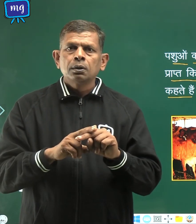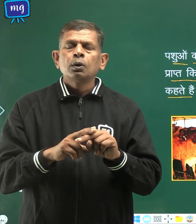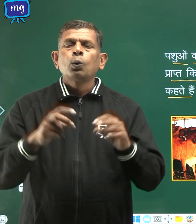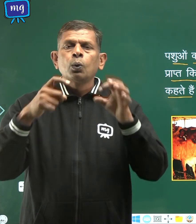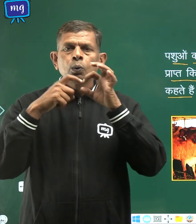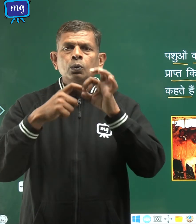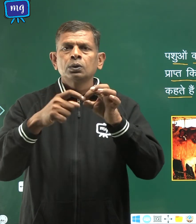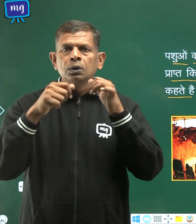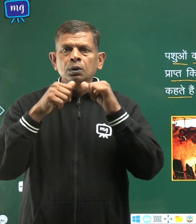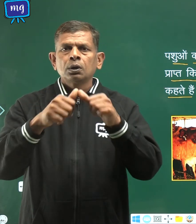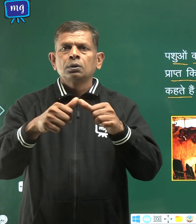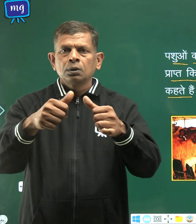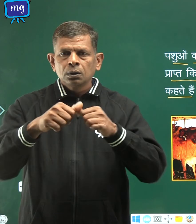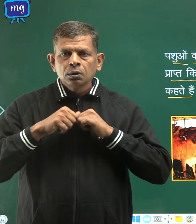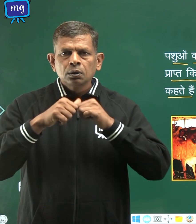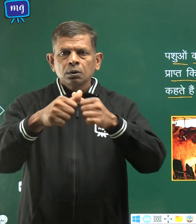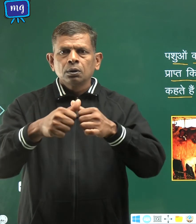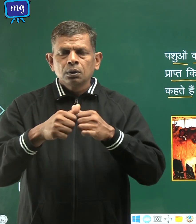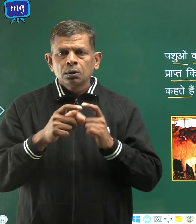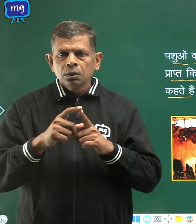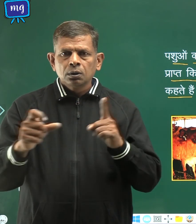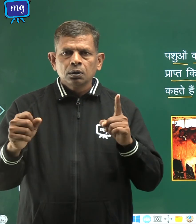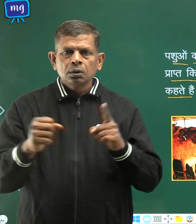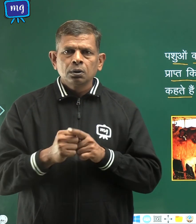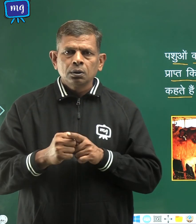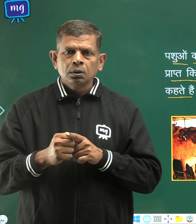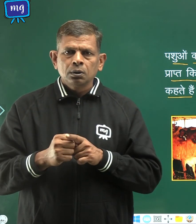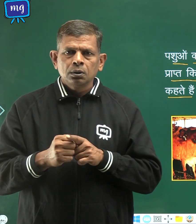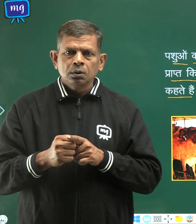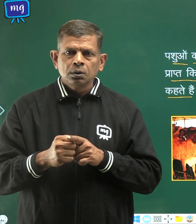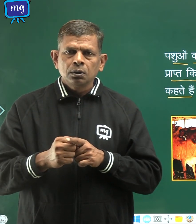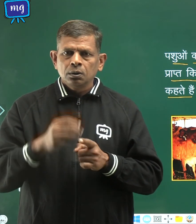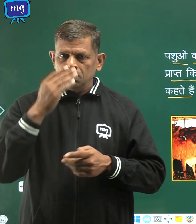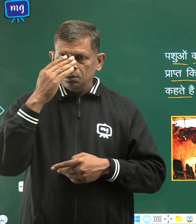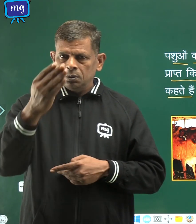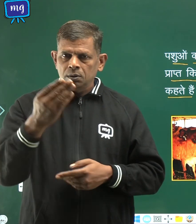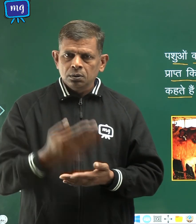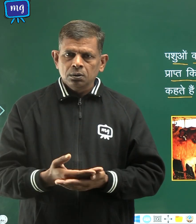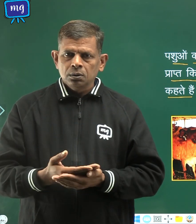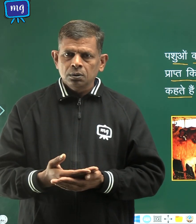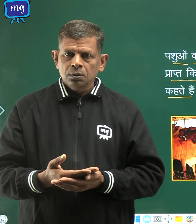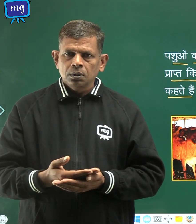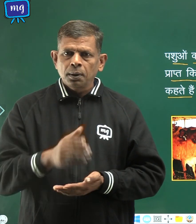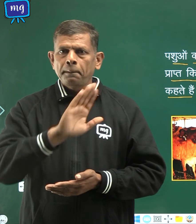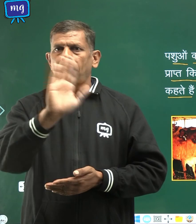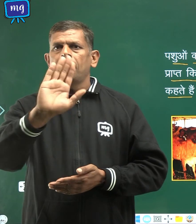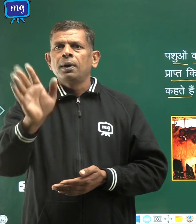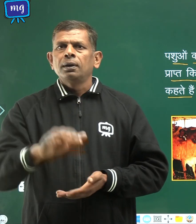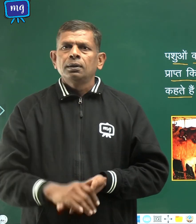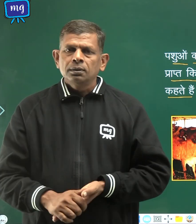प्रश्न उत्तर करेंगे। धन्यवाद। बाय बाय।